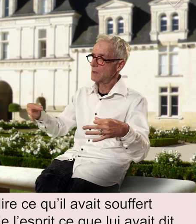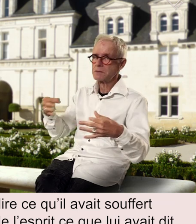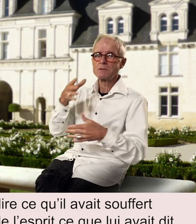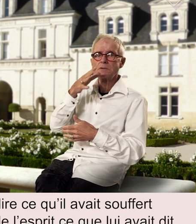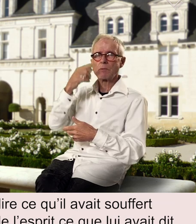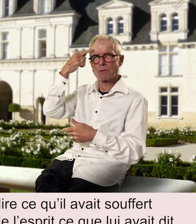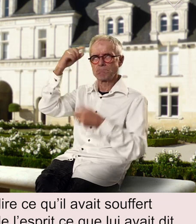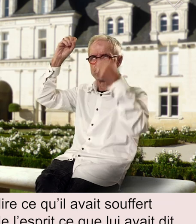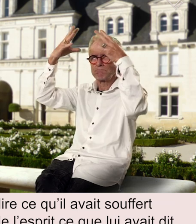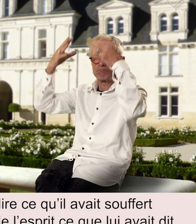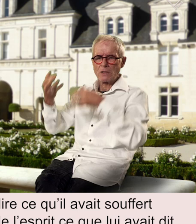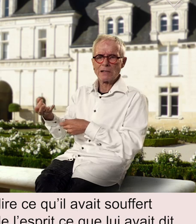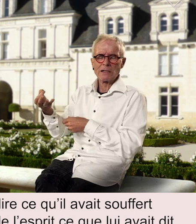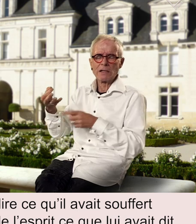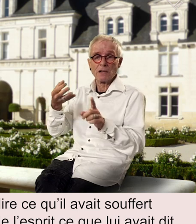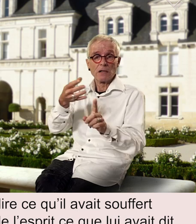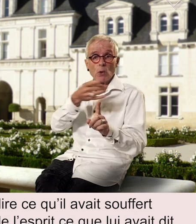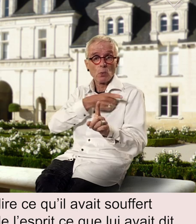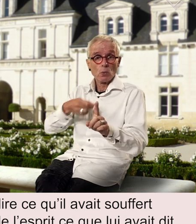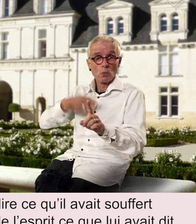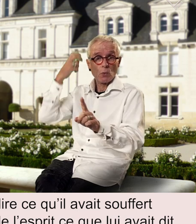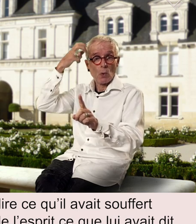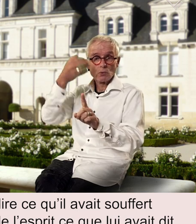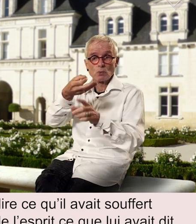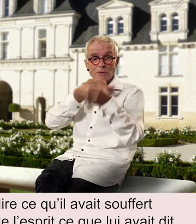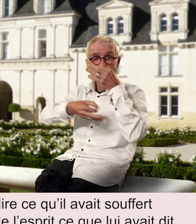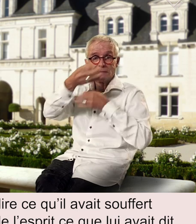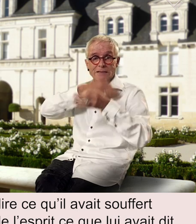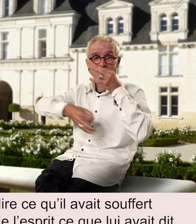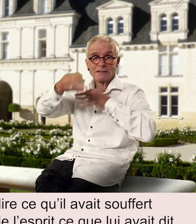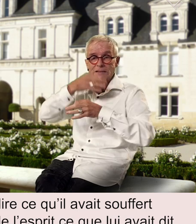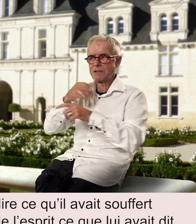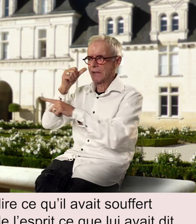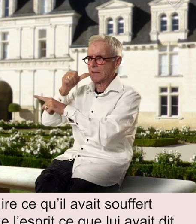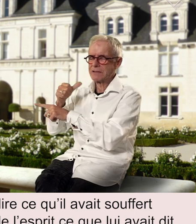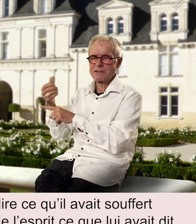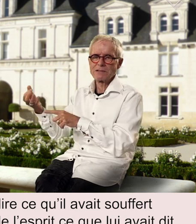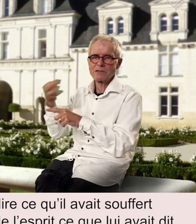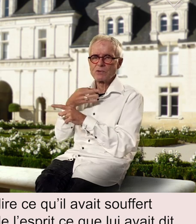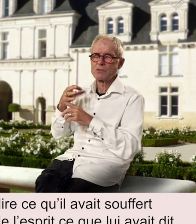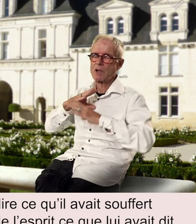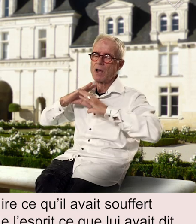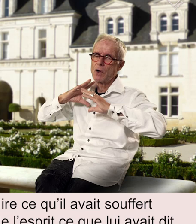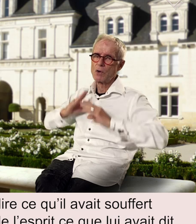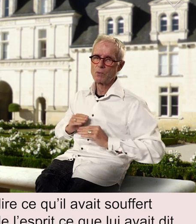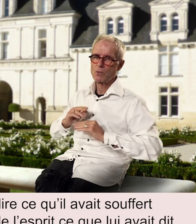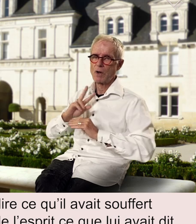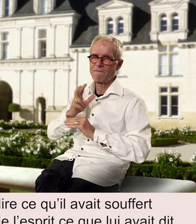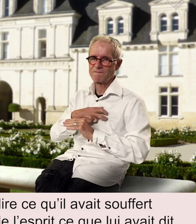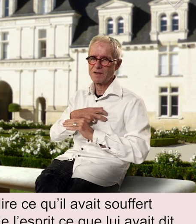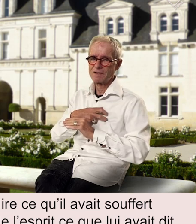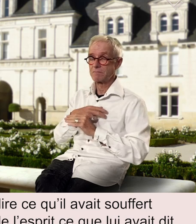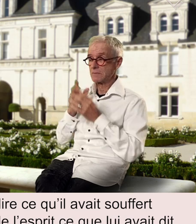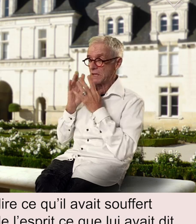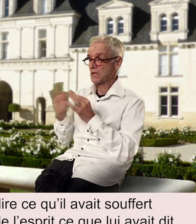de l'esprit ce que lui avait dit le duc d'Anjou, quoique le procédé du duc de Guise l'a dû absolument rassurer. Elle